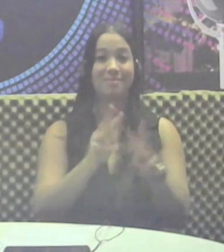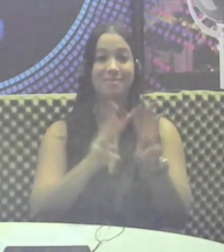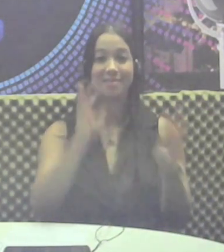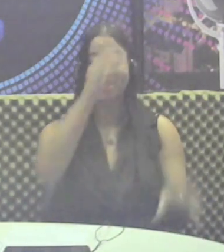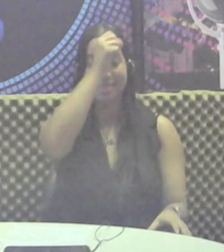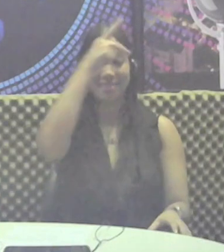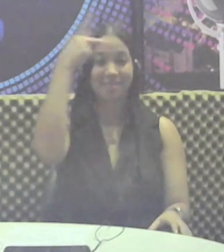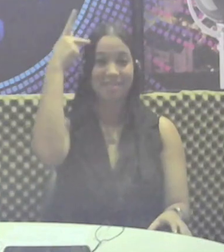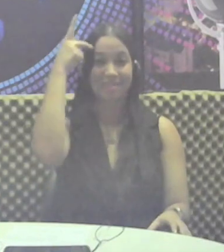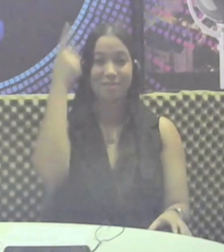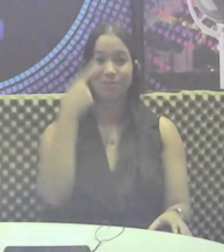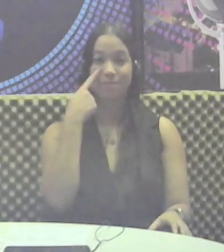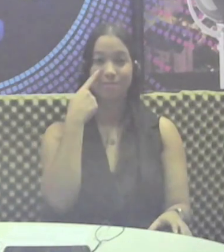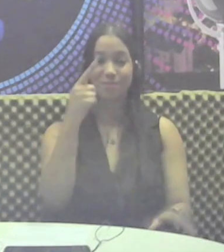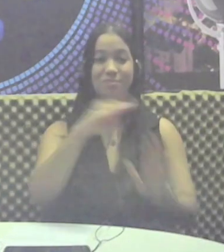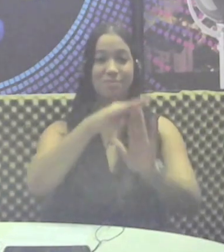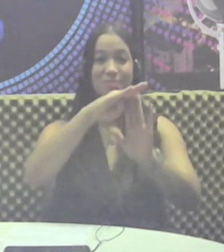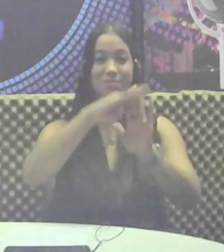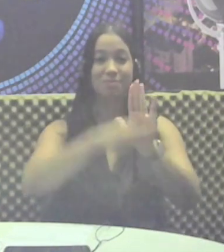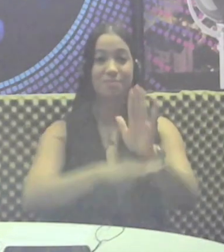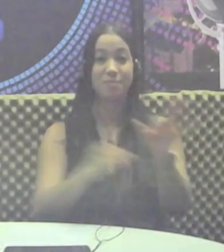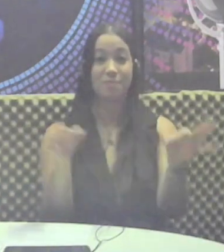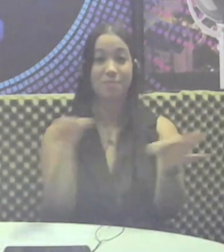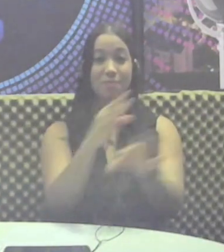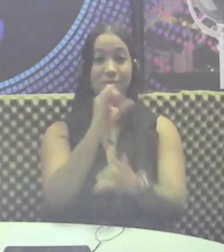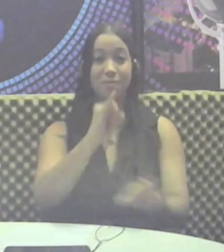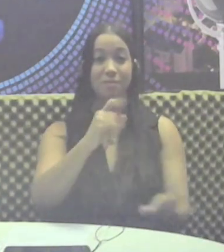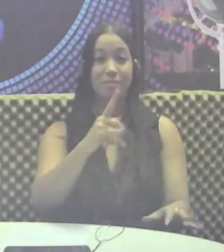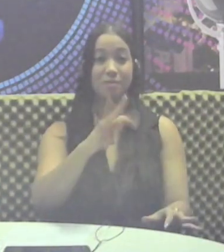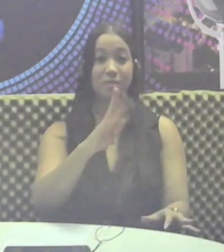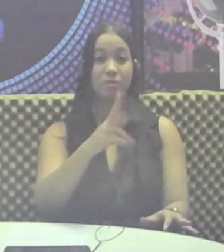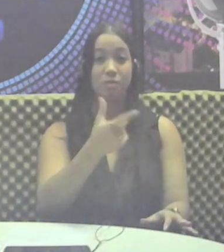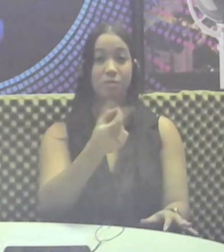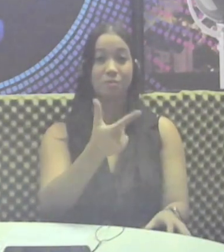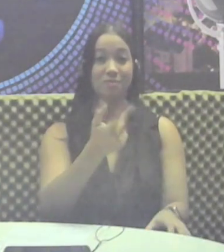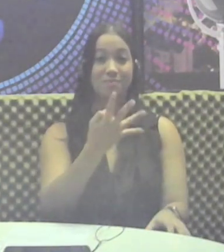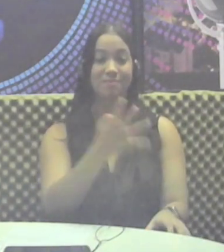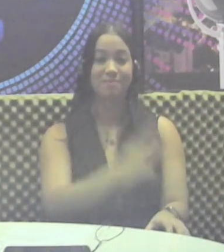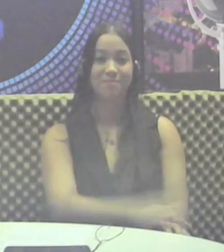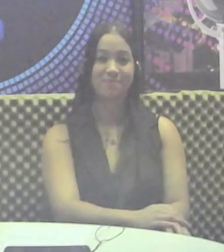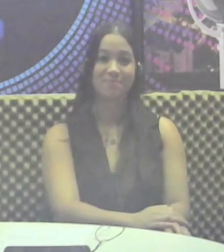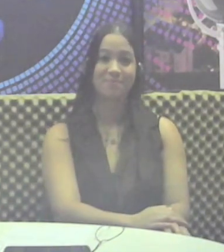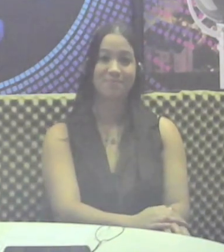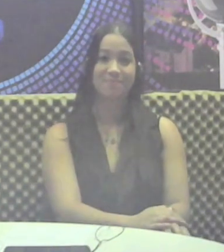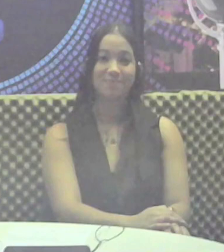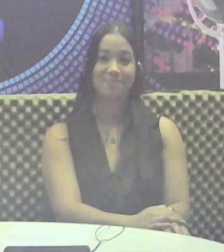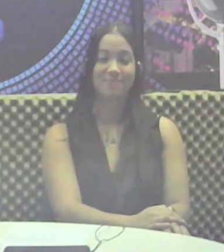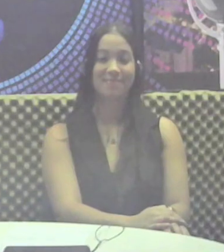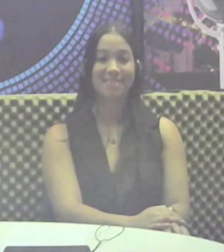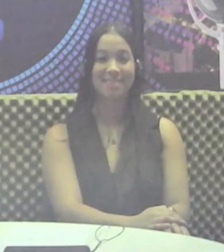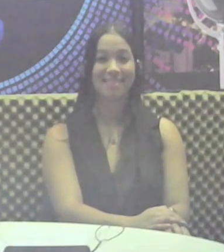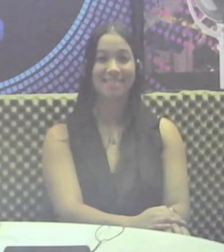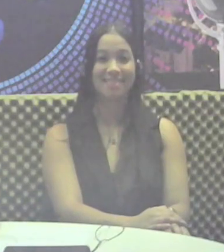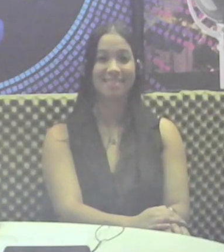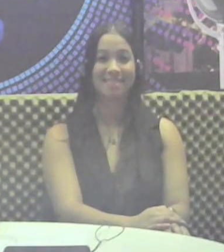da Prefeitura e confira o cronograma completo do IPTU 2024.